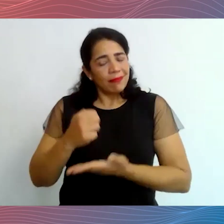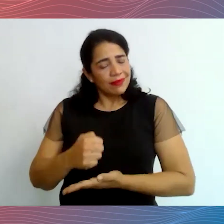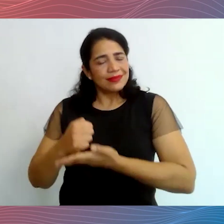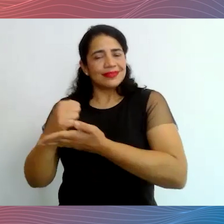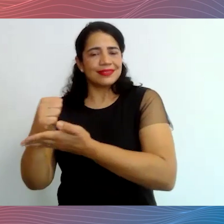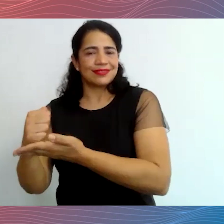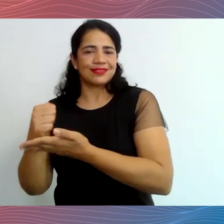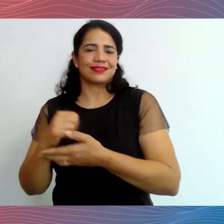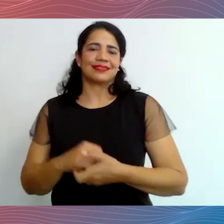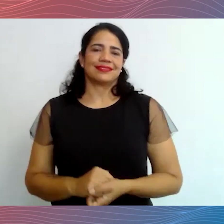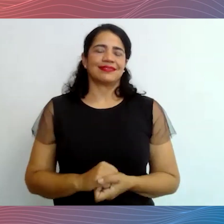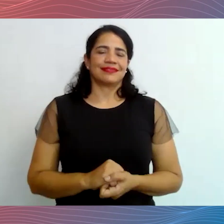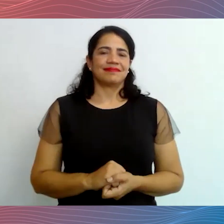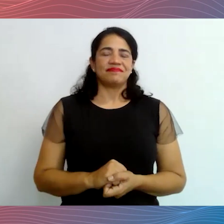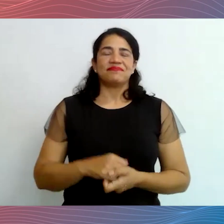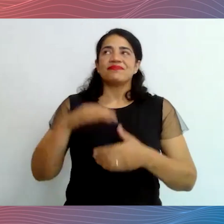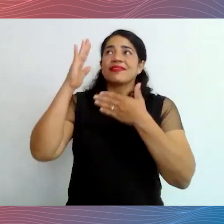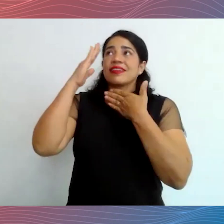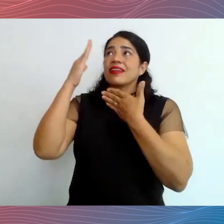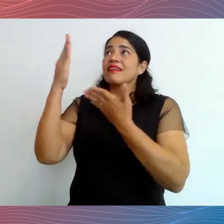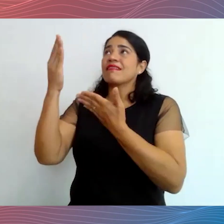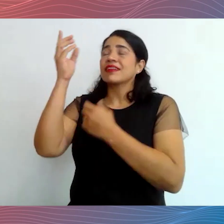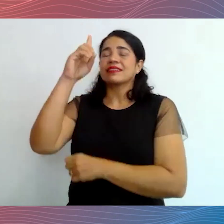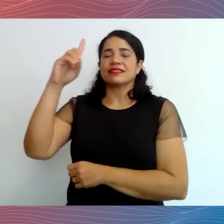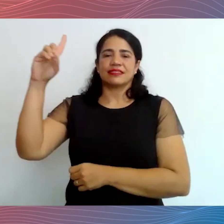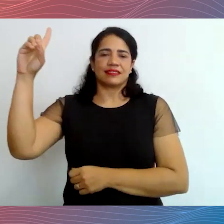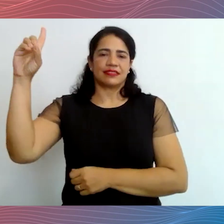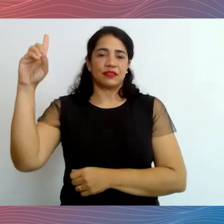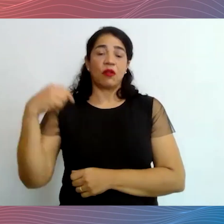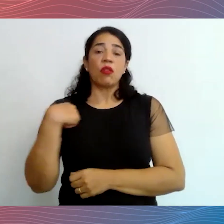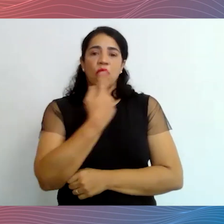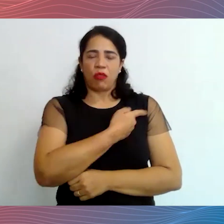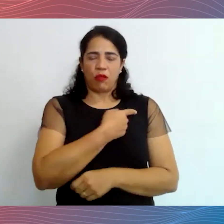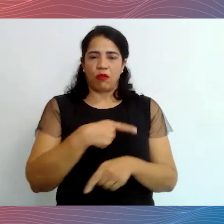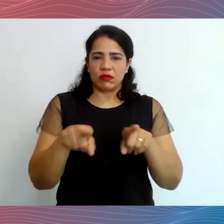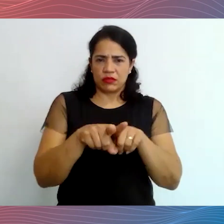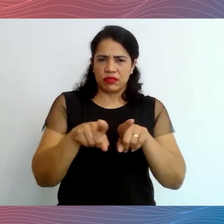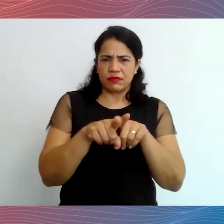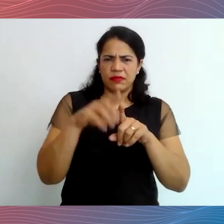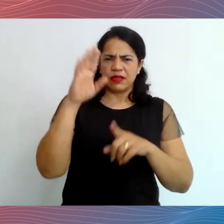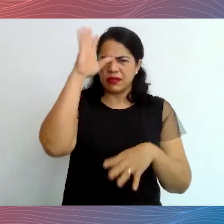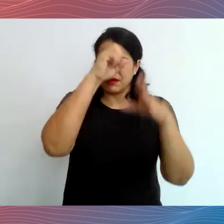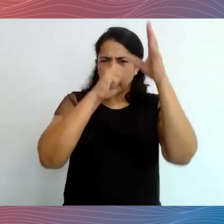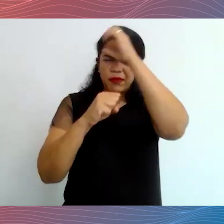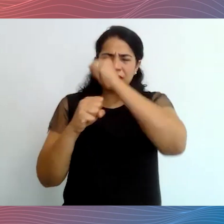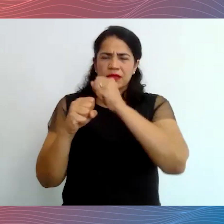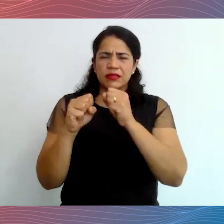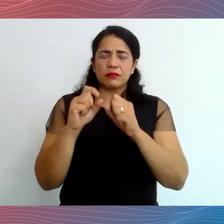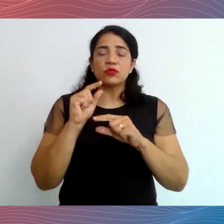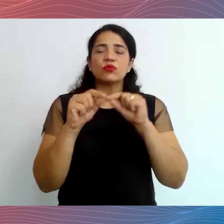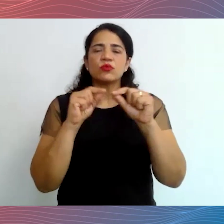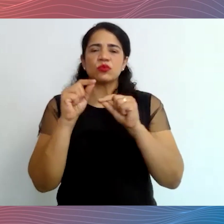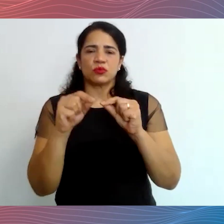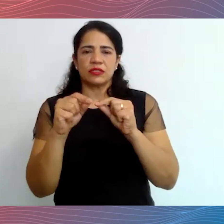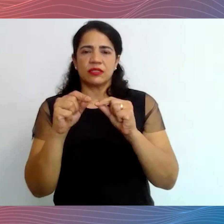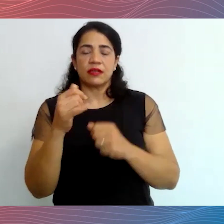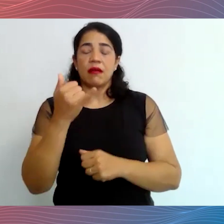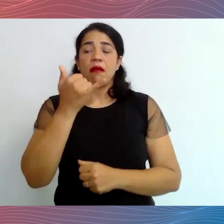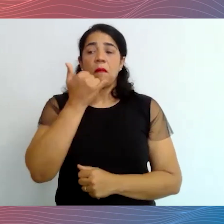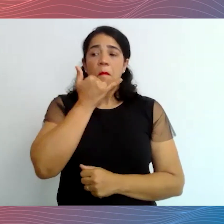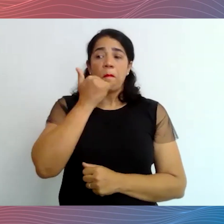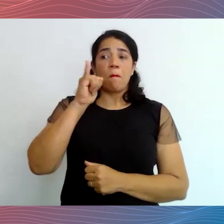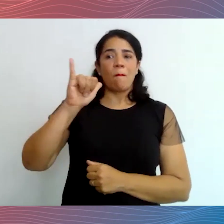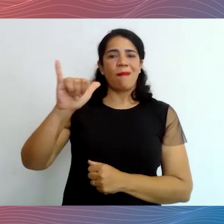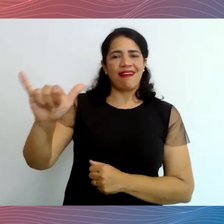mais? Ó Senhor Jesus. E nós aprendemos, irmãos, a perdoar-nos uns aos outros como